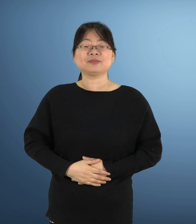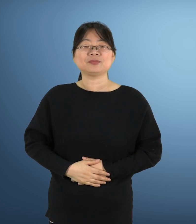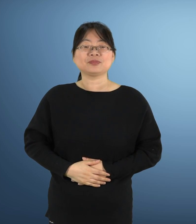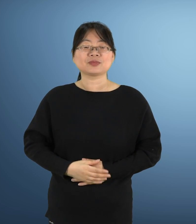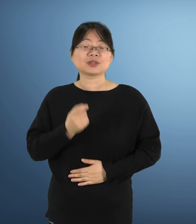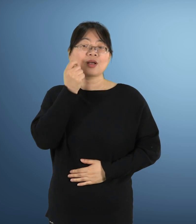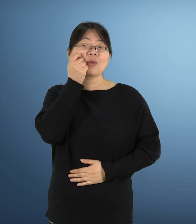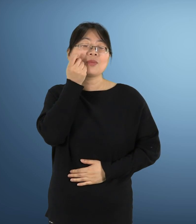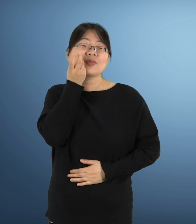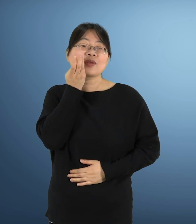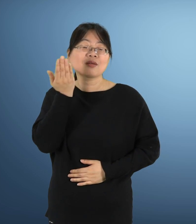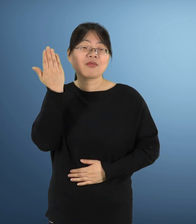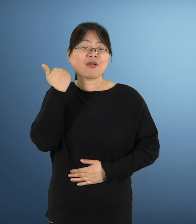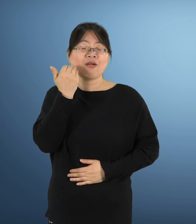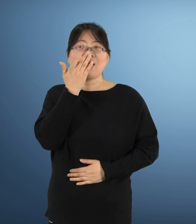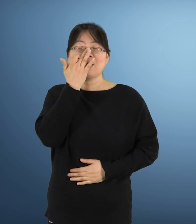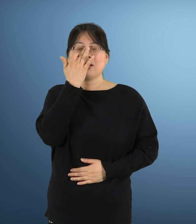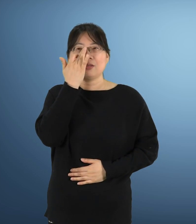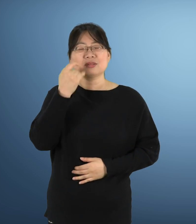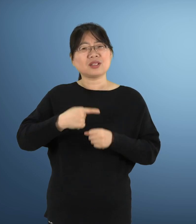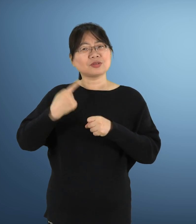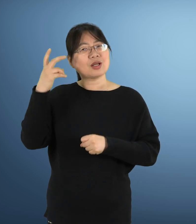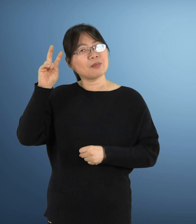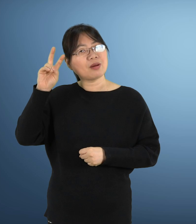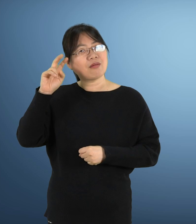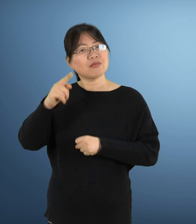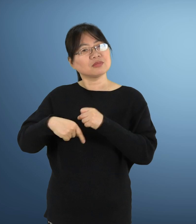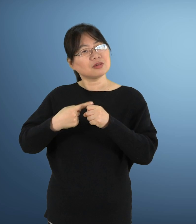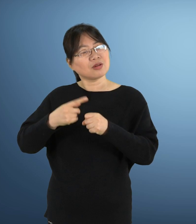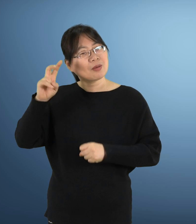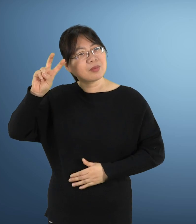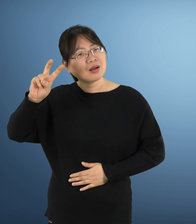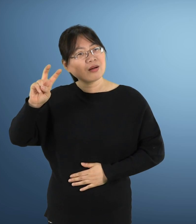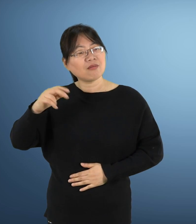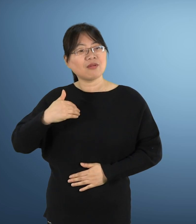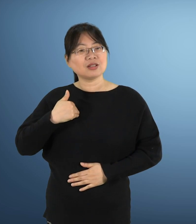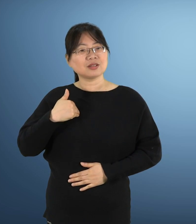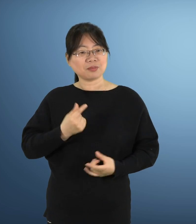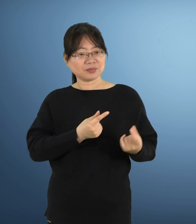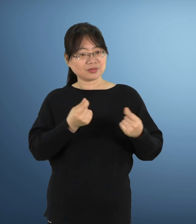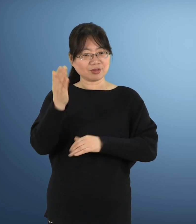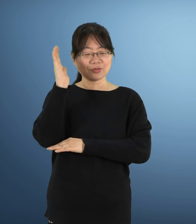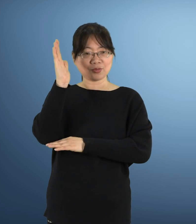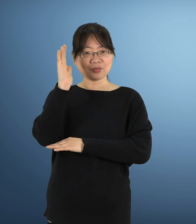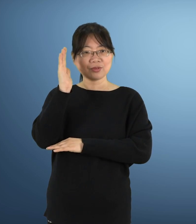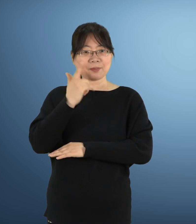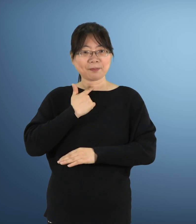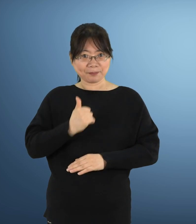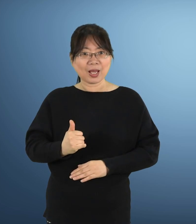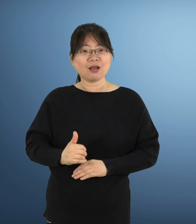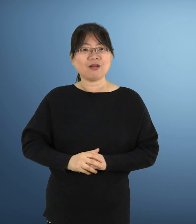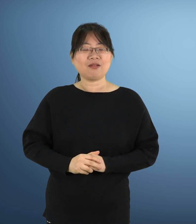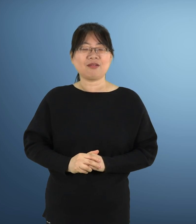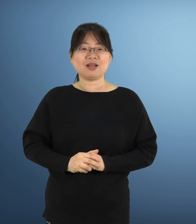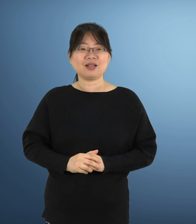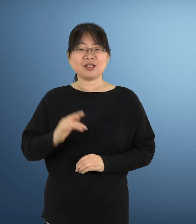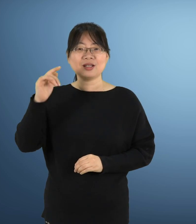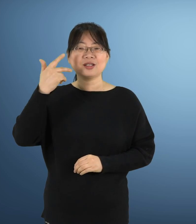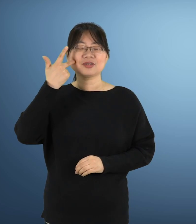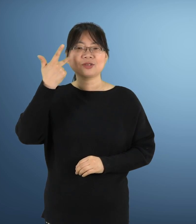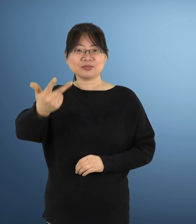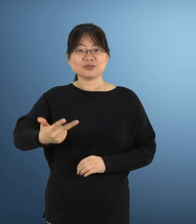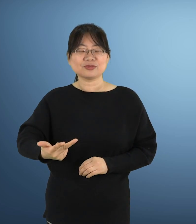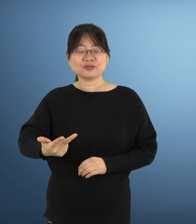몇 달 전에 작년쯤으로 기억이 한 1년 됐네요. 제가 이 비슷한 설교를 했더니 그 다음